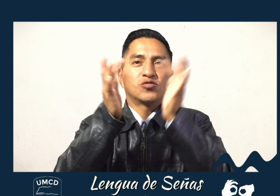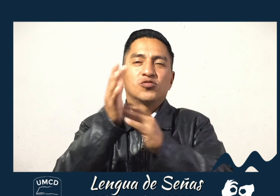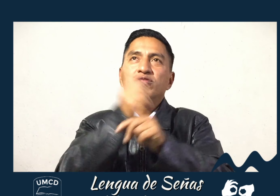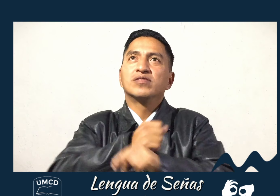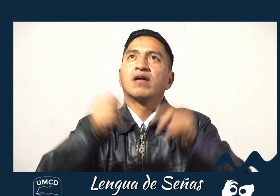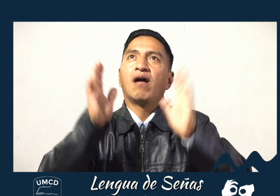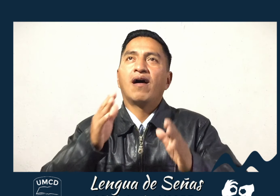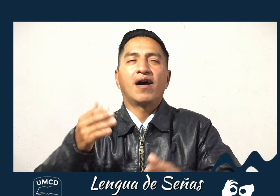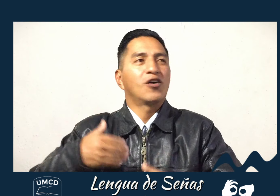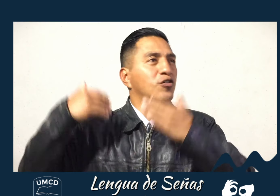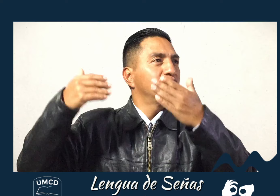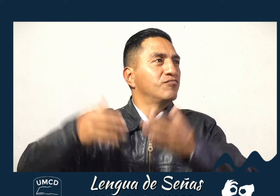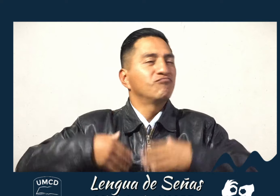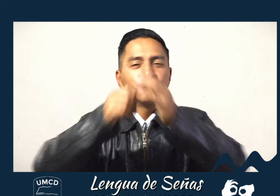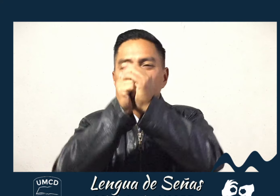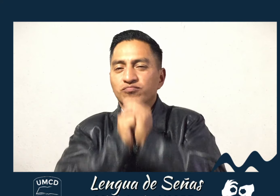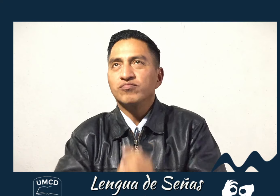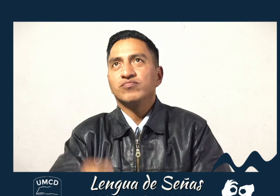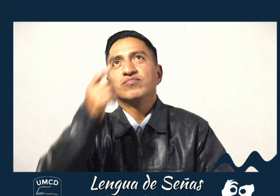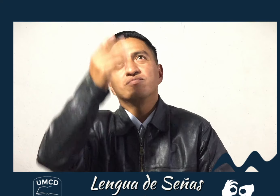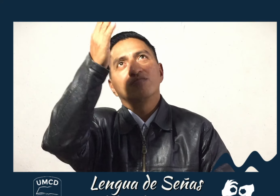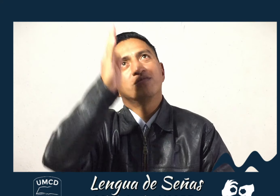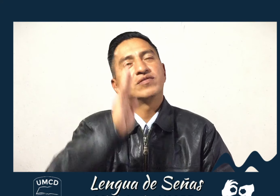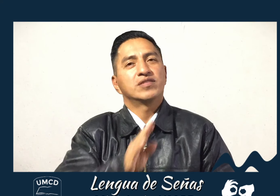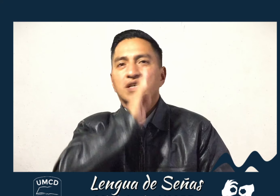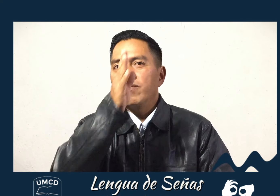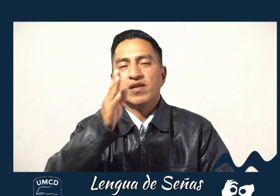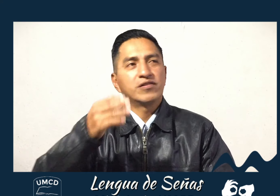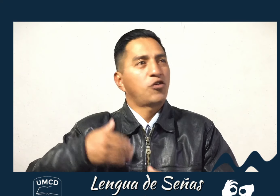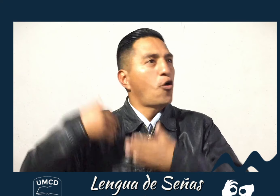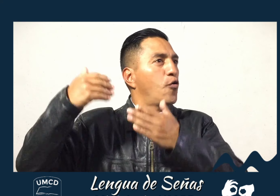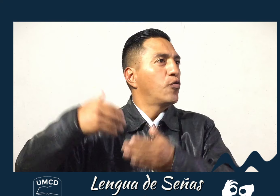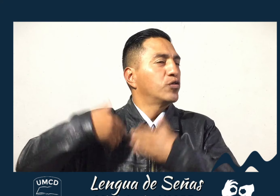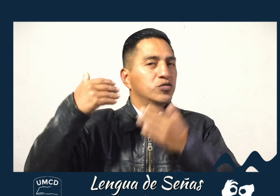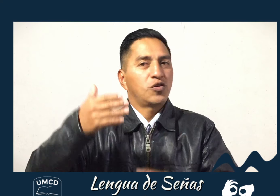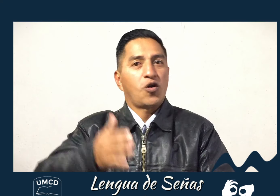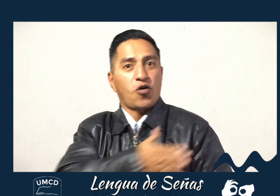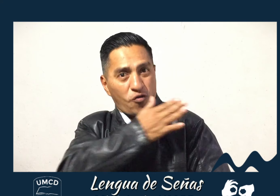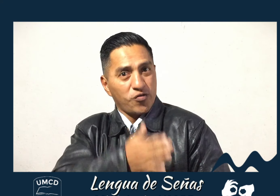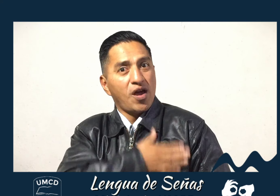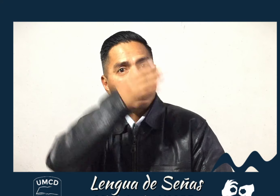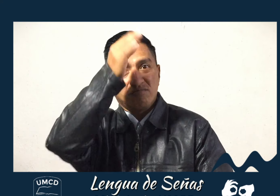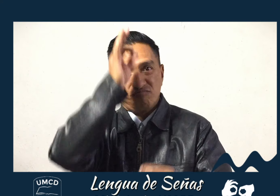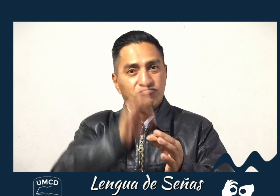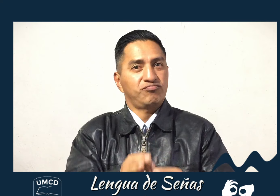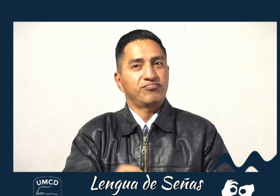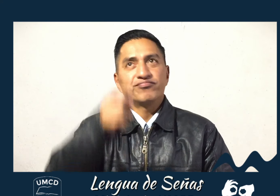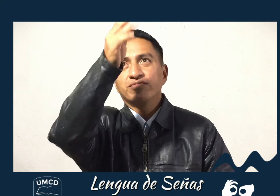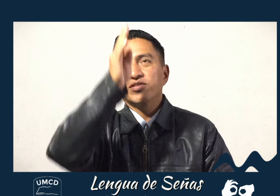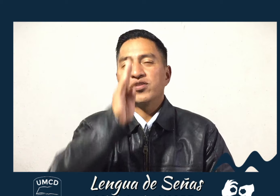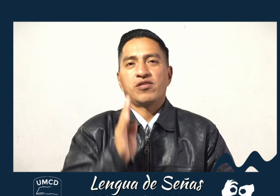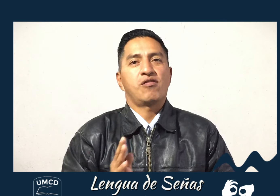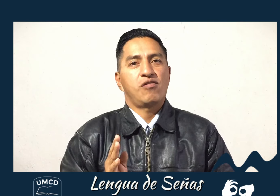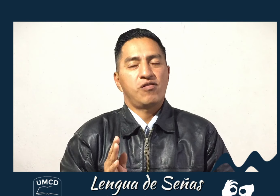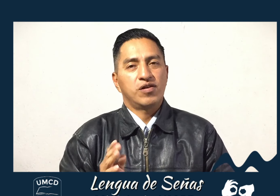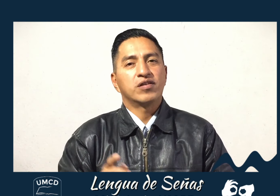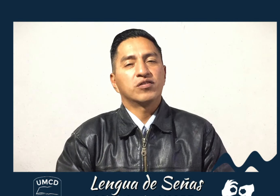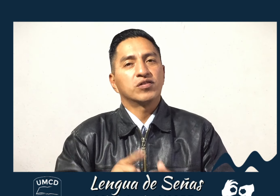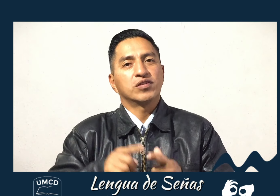adorándolo y gozándose en Él, como en el caso de los apóstoles, en quienes luego de ese momento